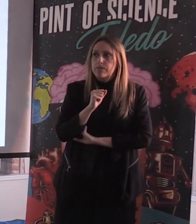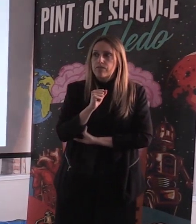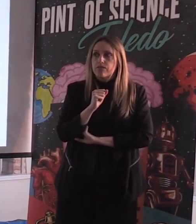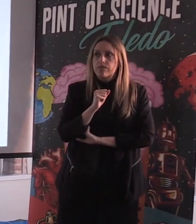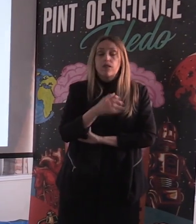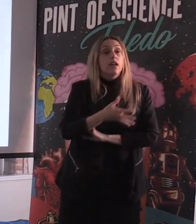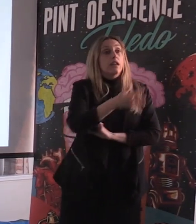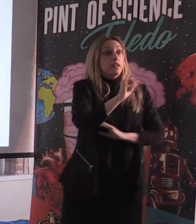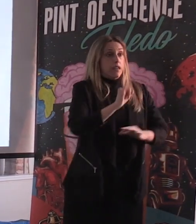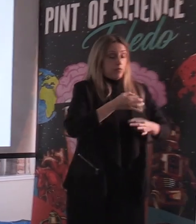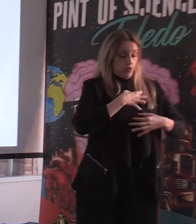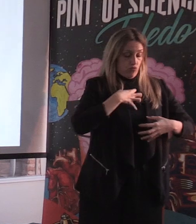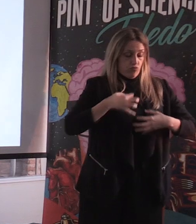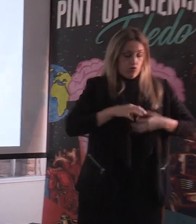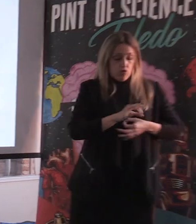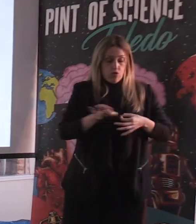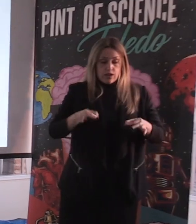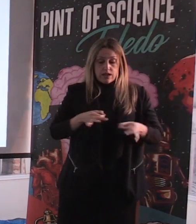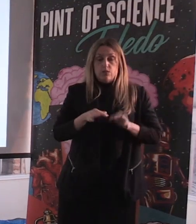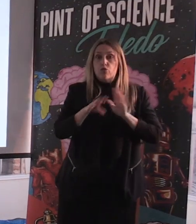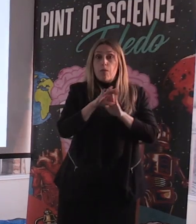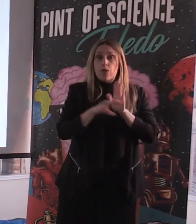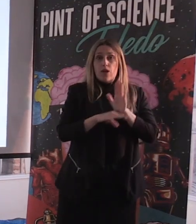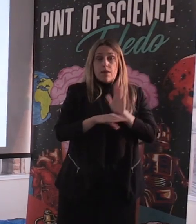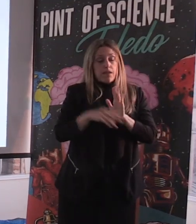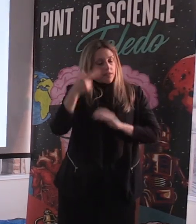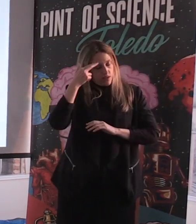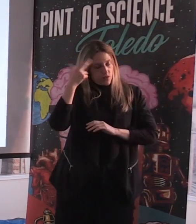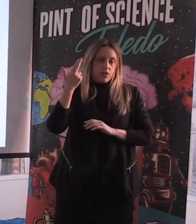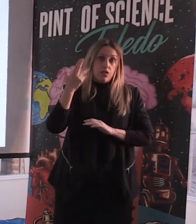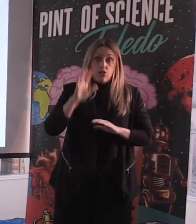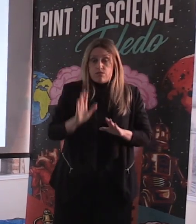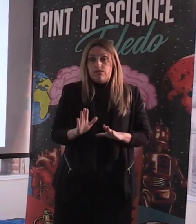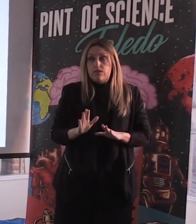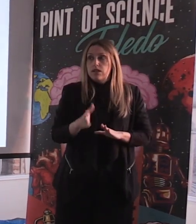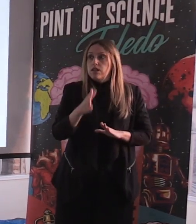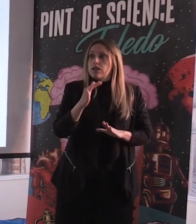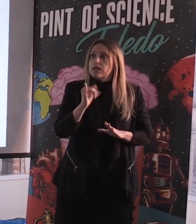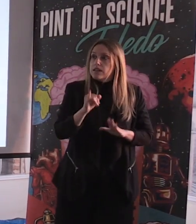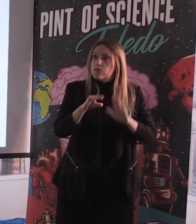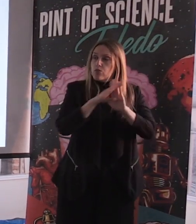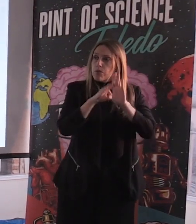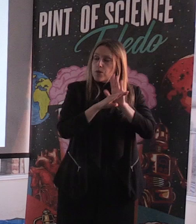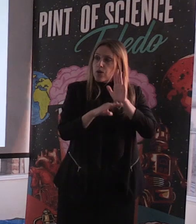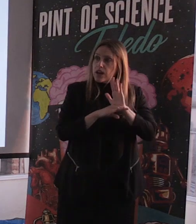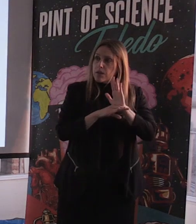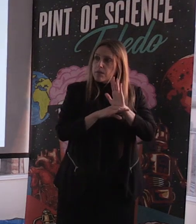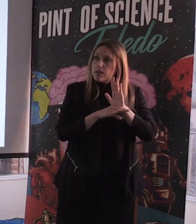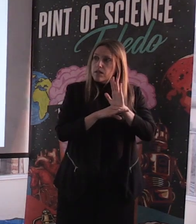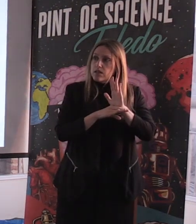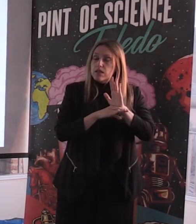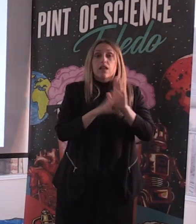Tenemos los organismos, tenemos un programa de suicidio, básicamente. Tenemos el programa